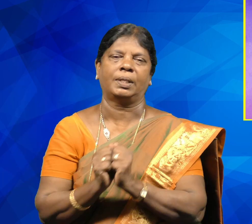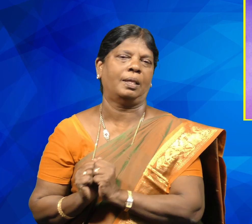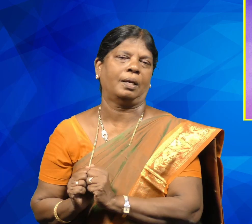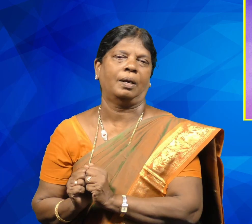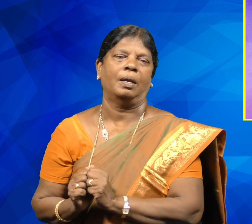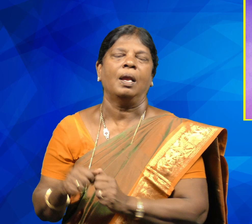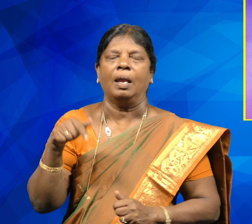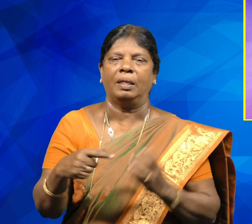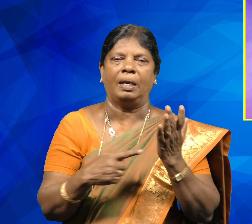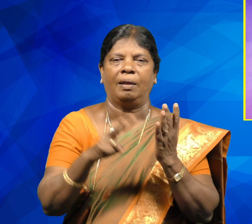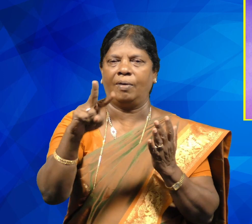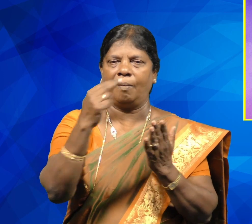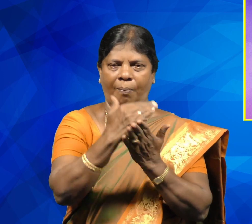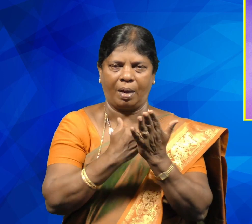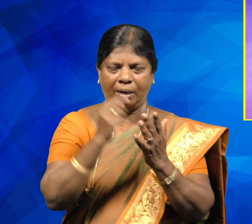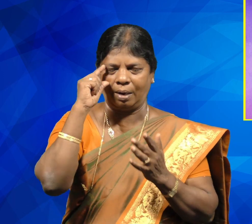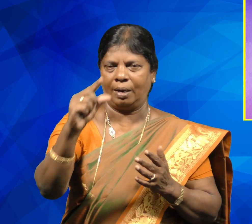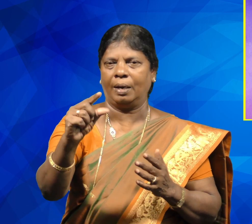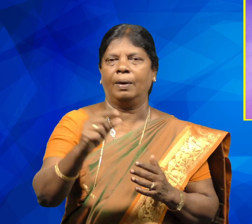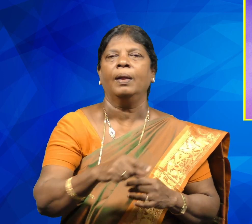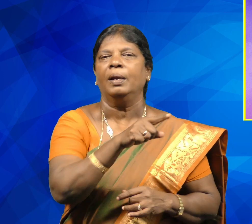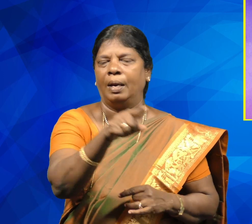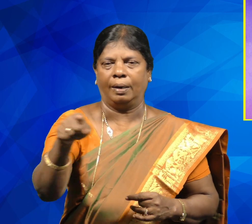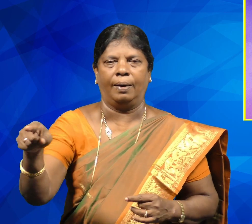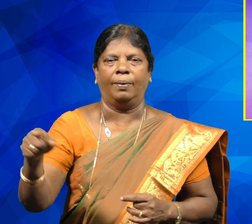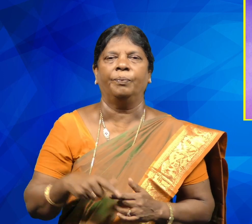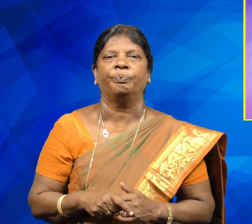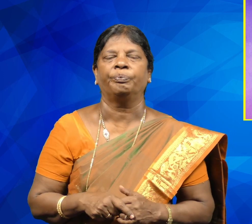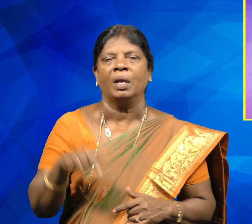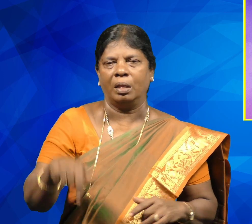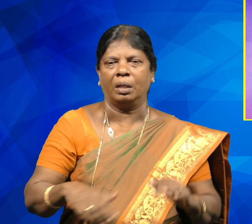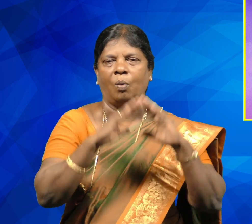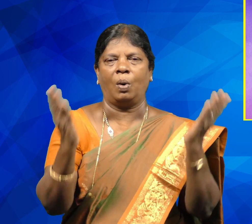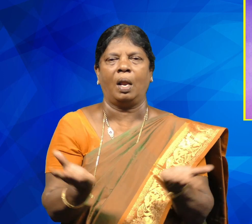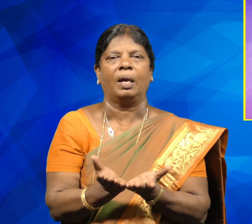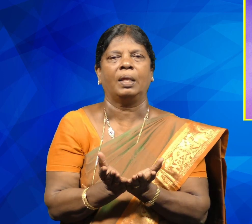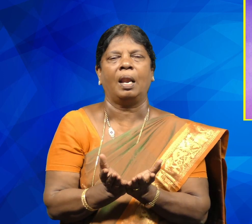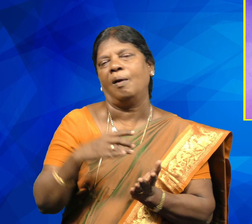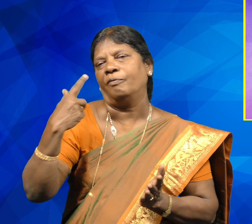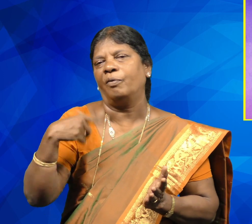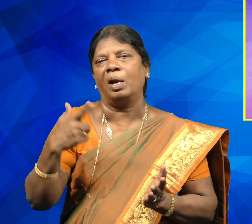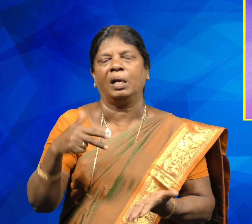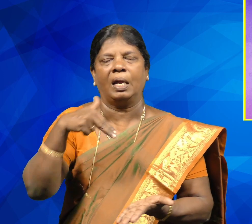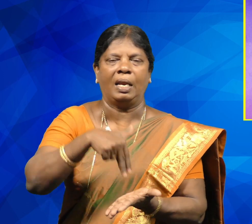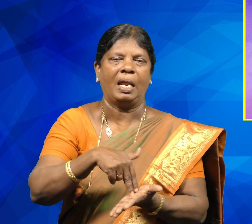கிறிஸ்து ஆயத்தம் பண்ணியிருக்கிறார். இந்த நிகழ்ச்சியை நீங்கள் கவனிக்கிற வேளையில், நீங்கள்